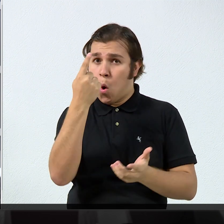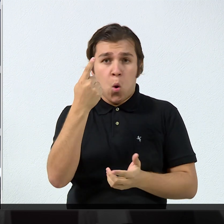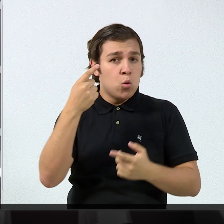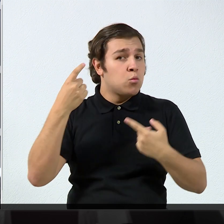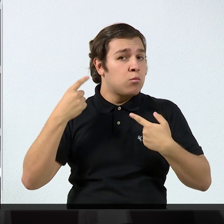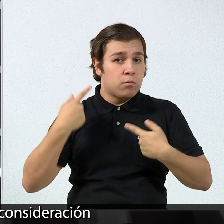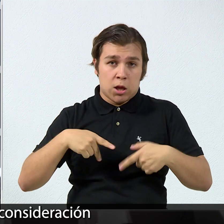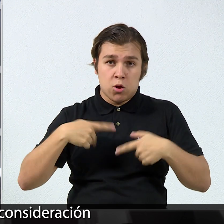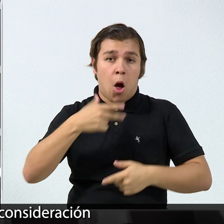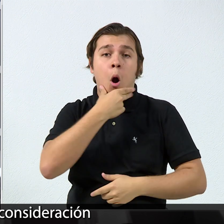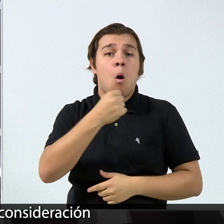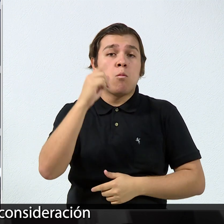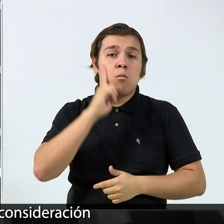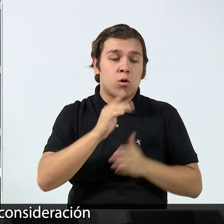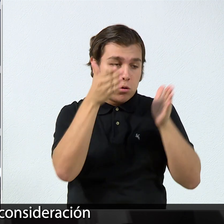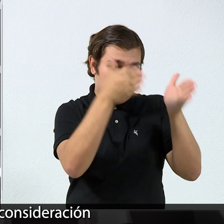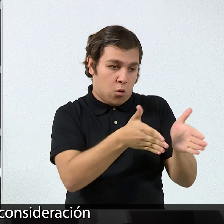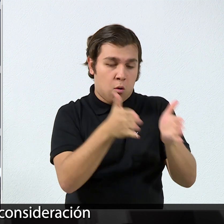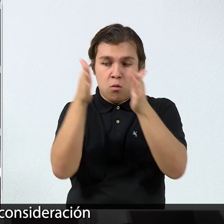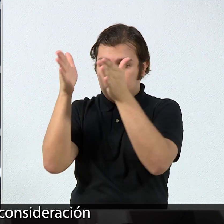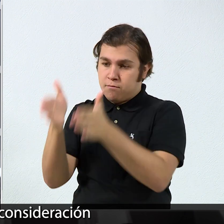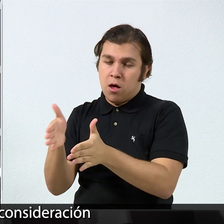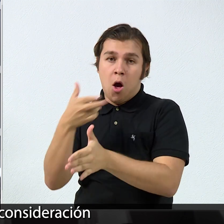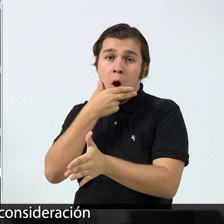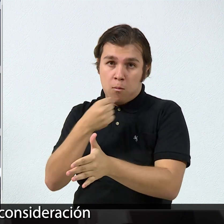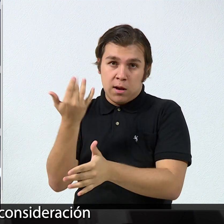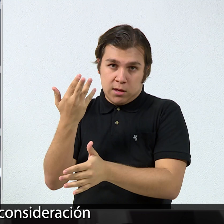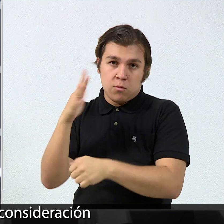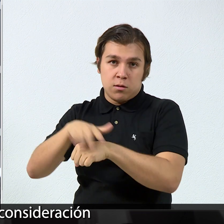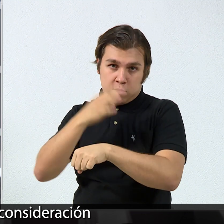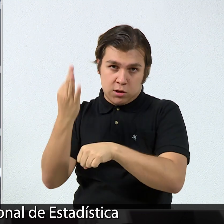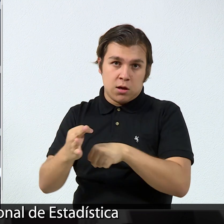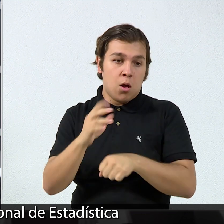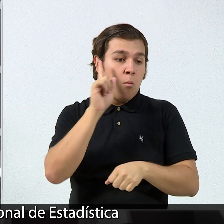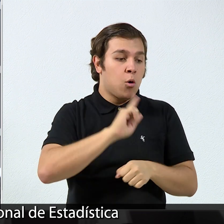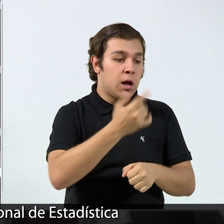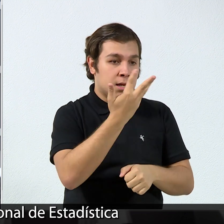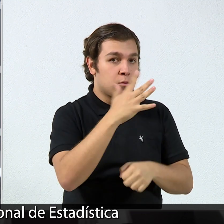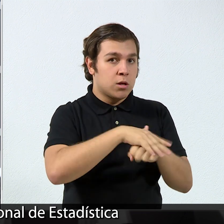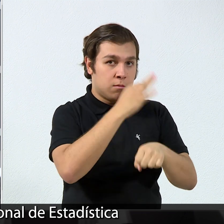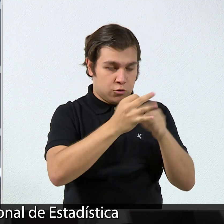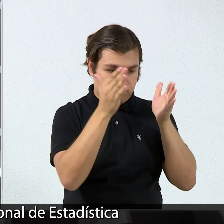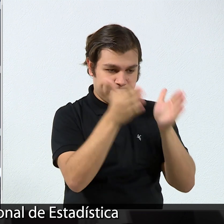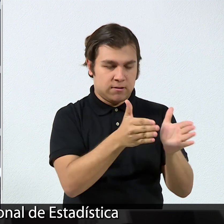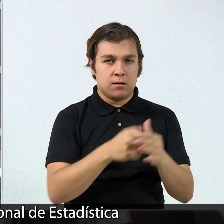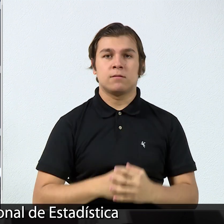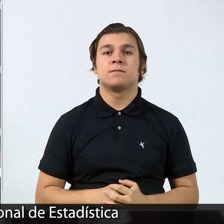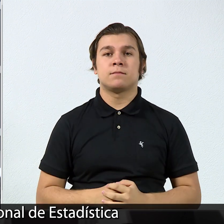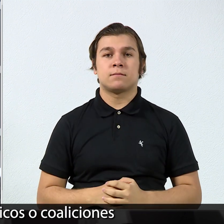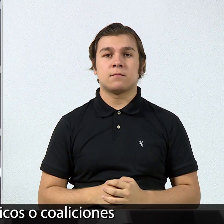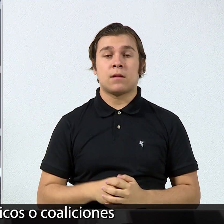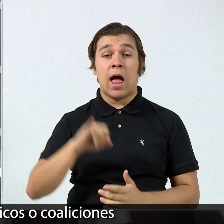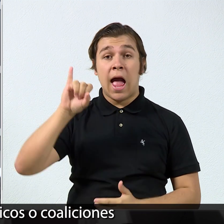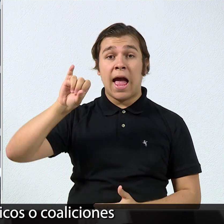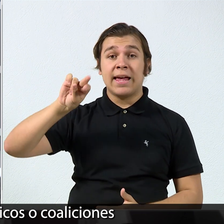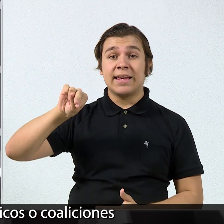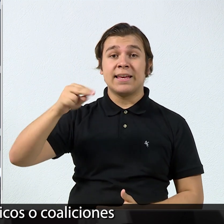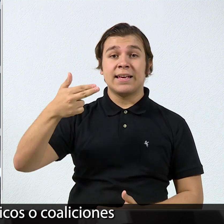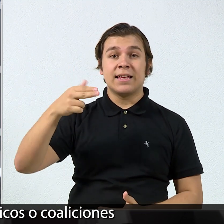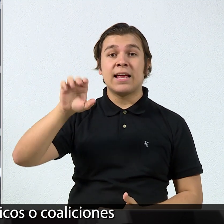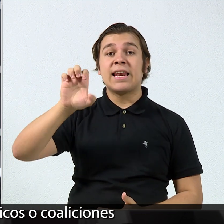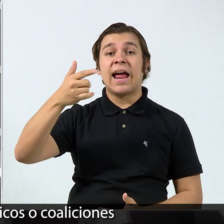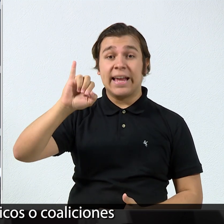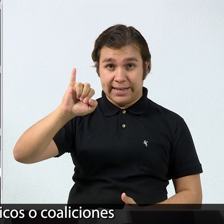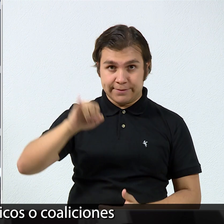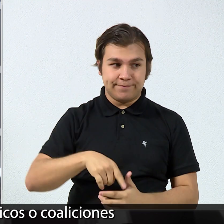género. Tomando en consideración el último censo de población del Instituto Nacional de Estadística y Geografía, los partidos